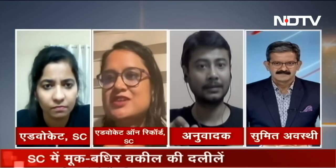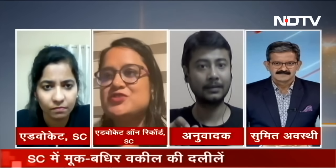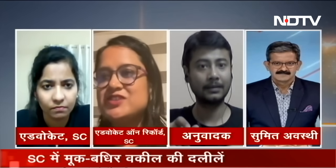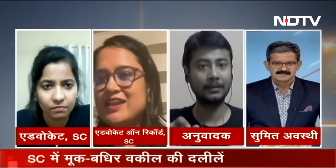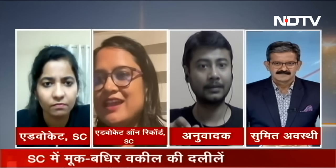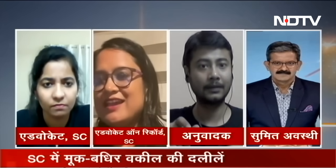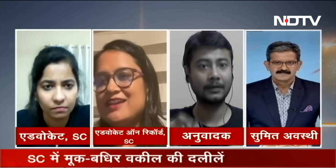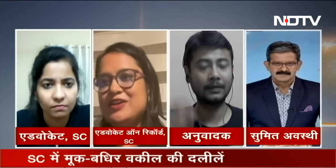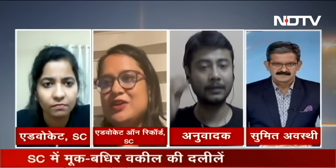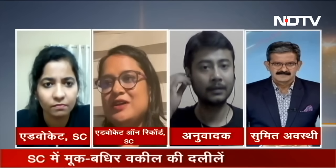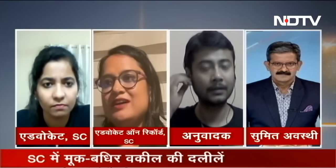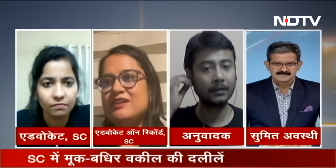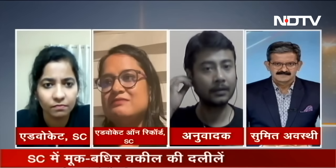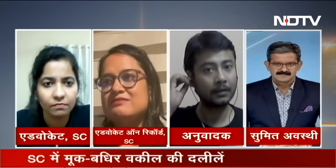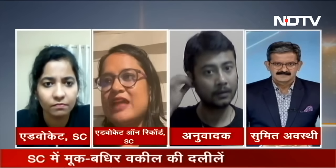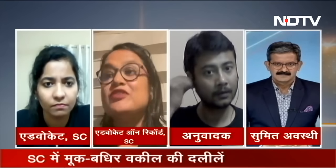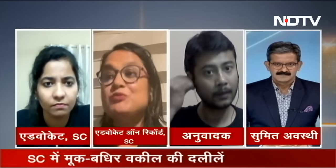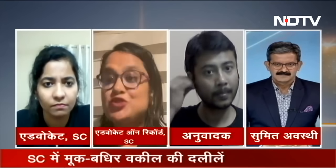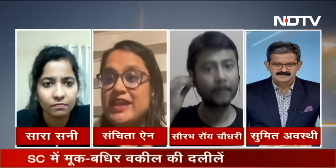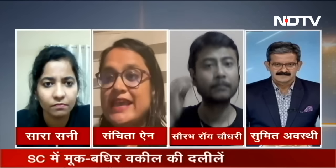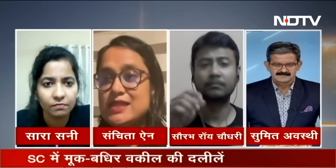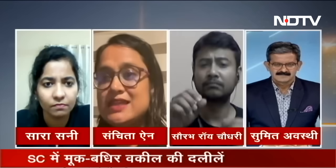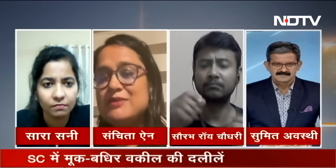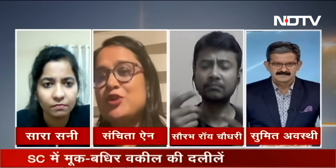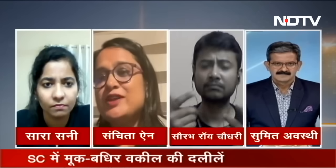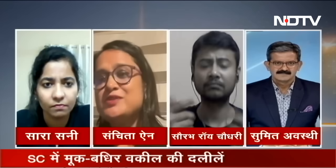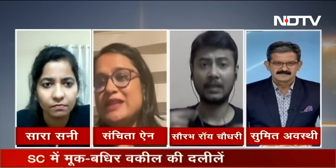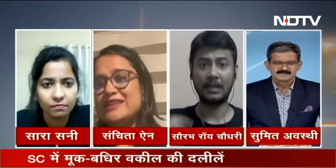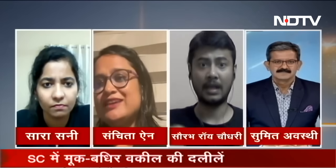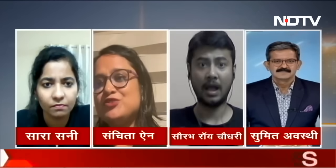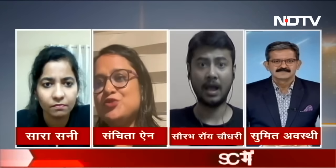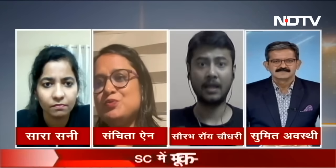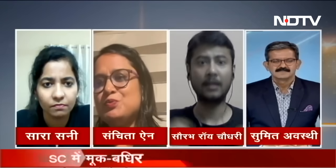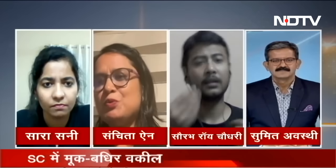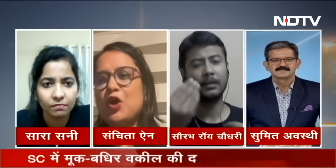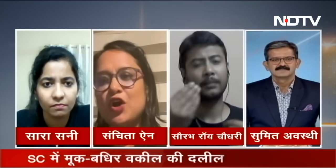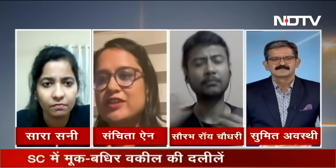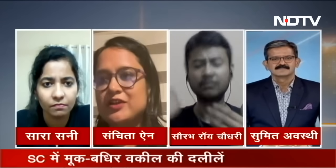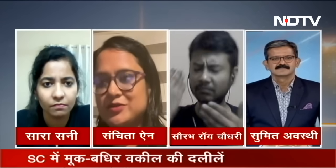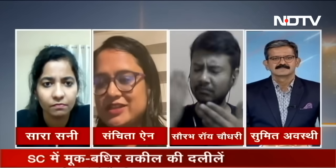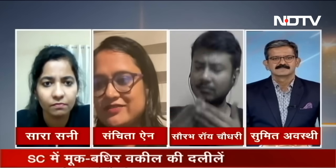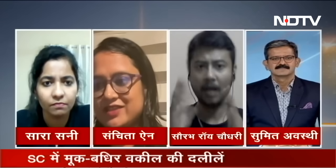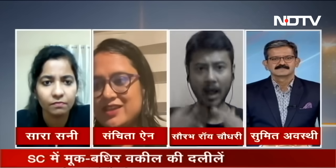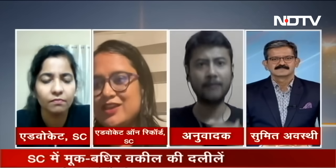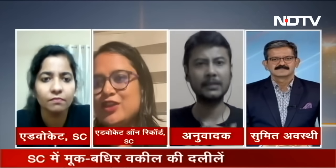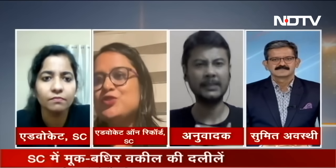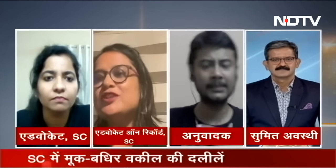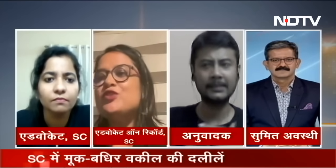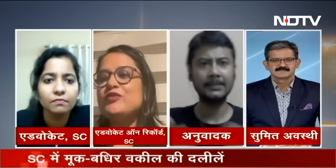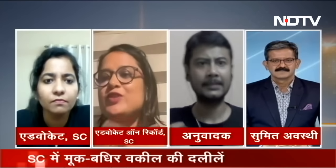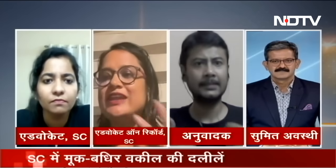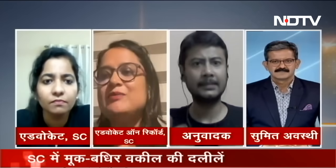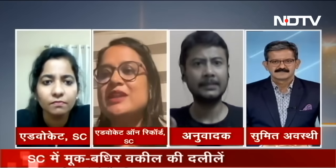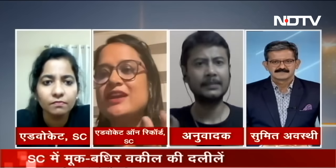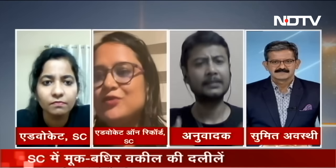जो इंस्टीट्यूशन है, थैंकफुली मुझे ऐसे एम्प्लॉयर्स मिले थे जो बहुत अकोमोडेट, तो